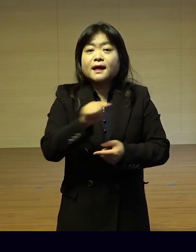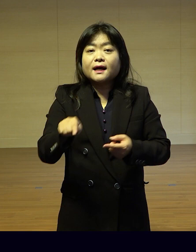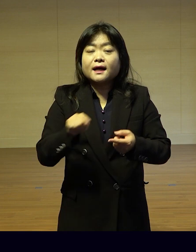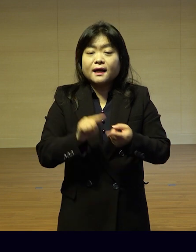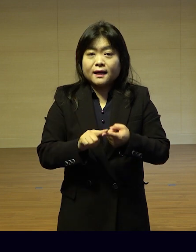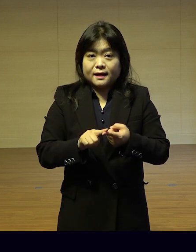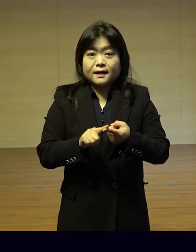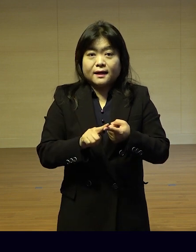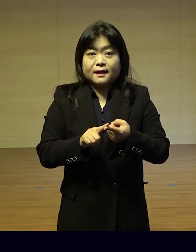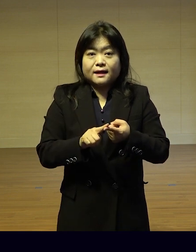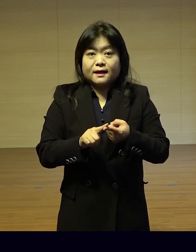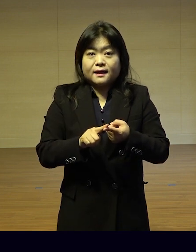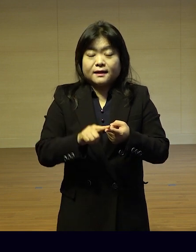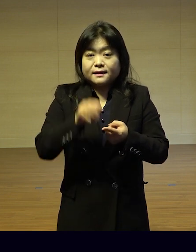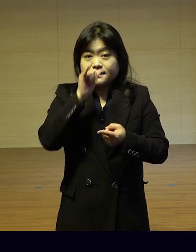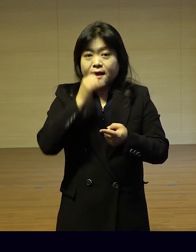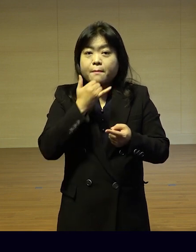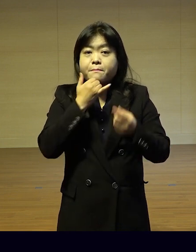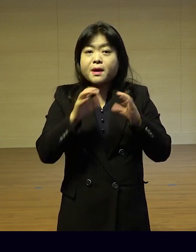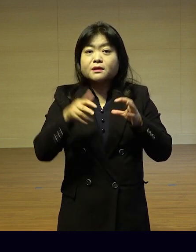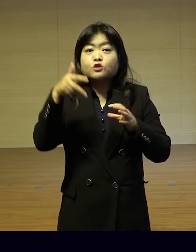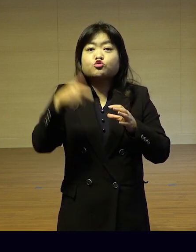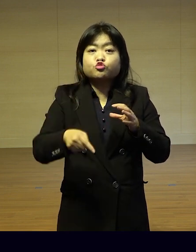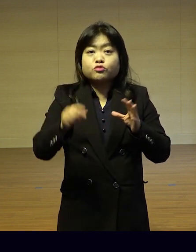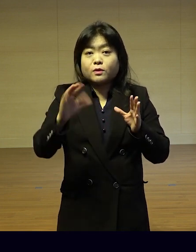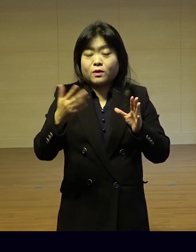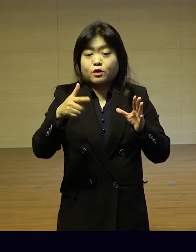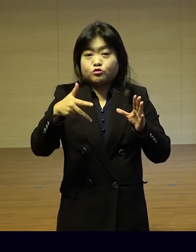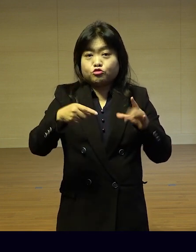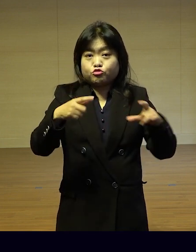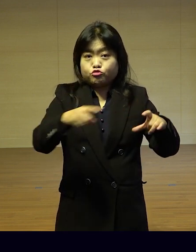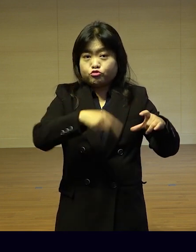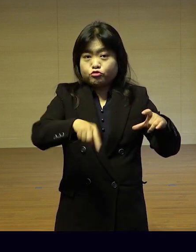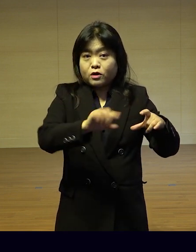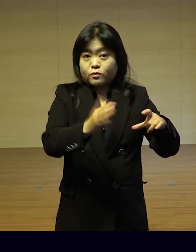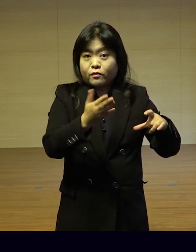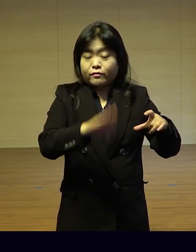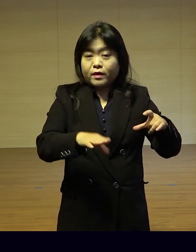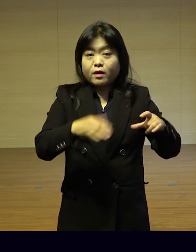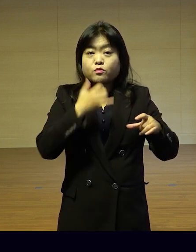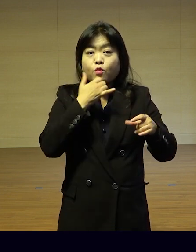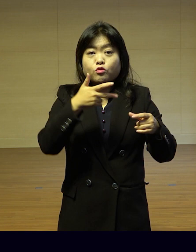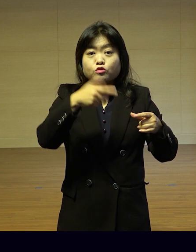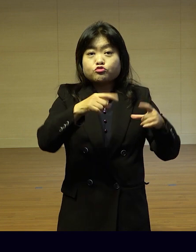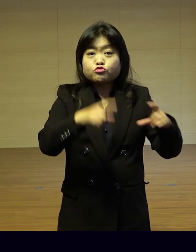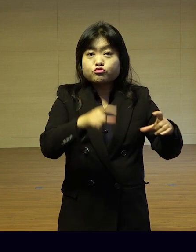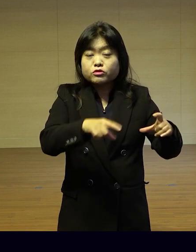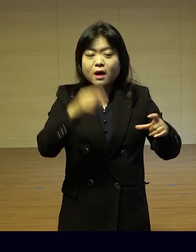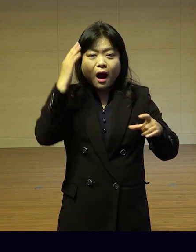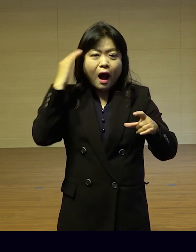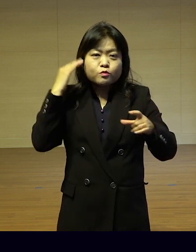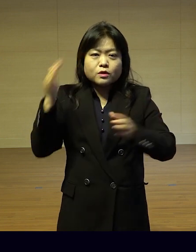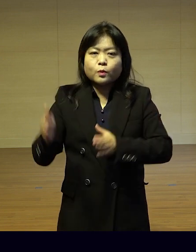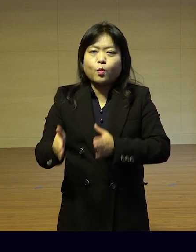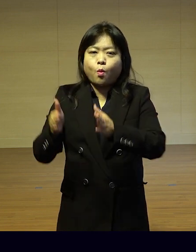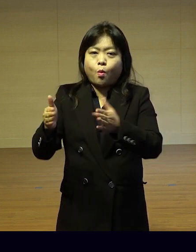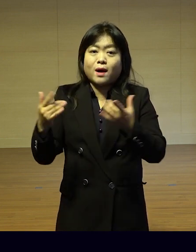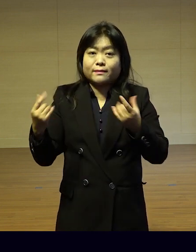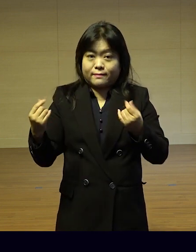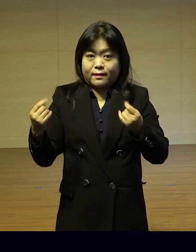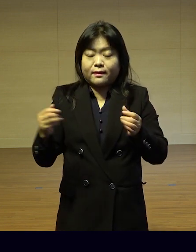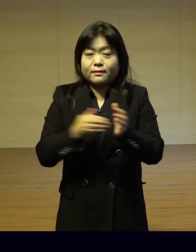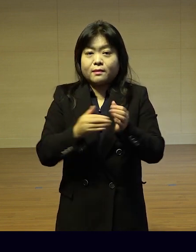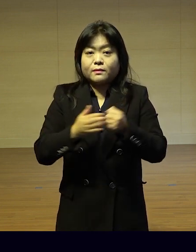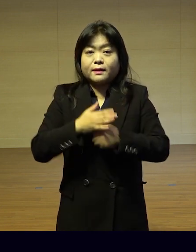주도인데요. 독일의 주는 대체로 우리나라의 그 도에 대응을 합니다. 그래서 제가